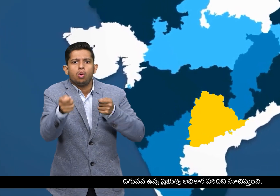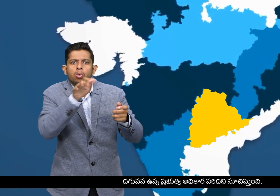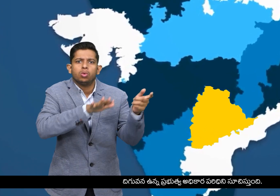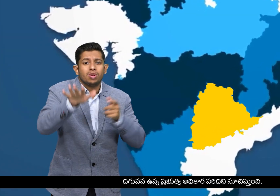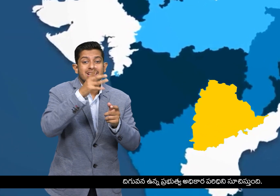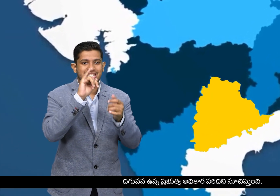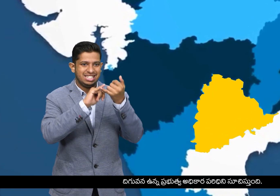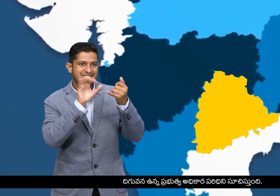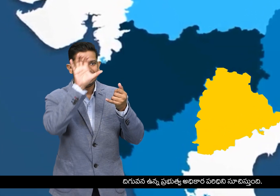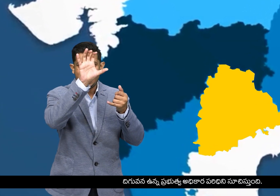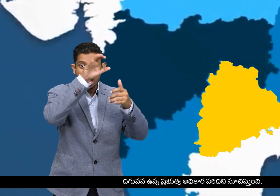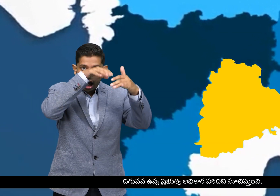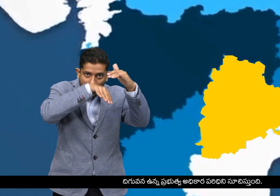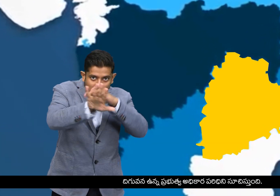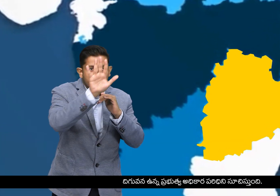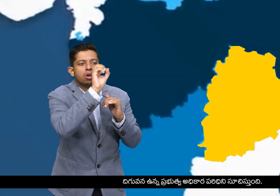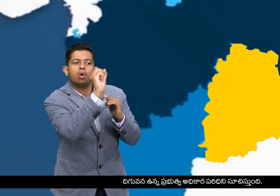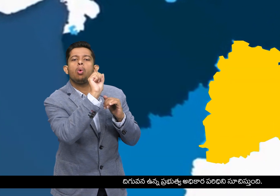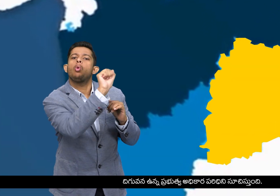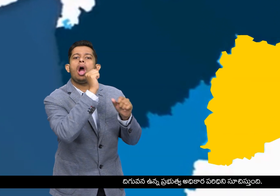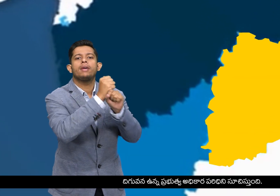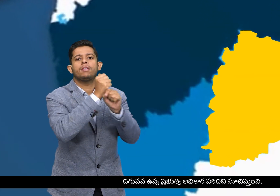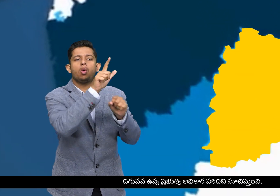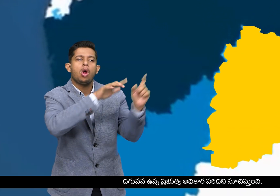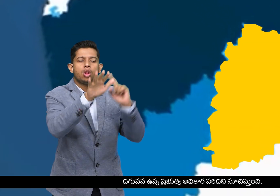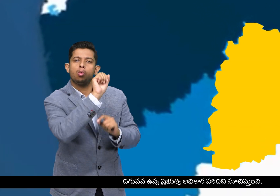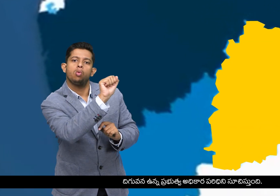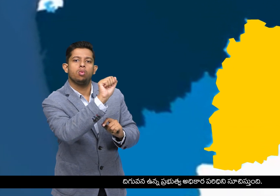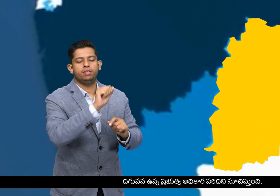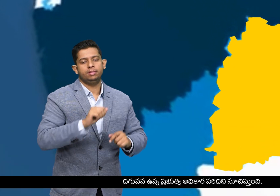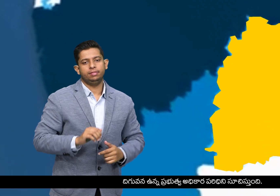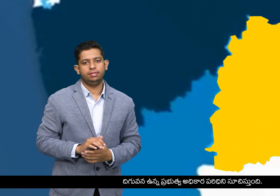దిగువన ఉన్న ప్రభుత్వ అధికార పరిధిని సూచిస్తుంది.